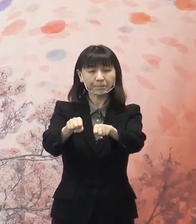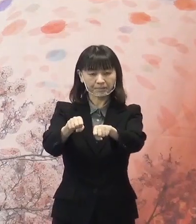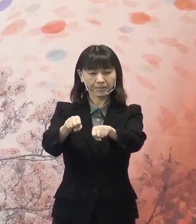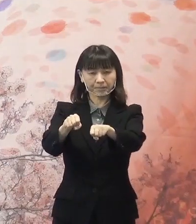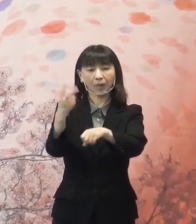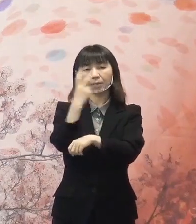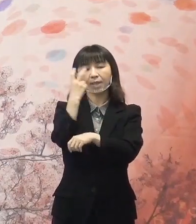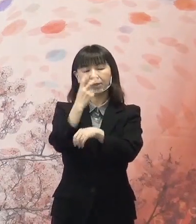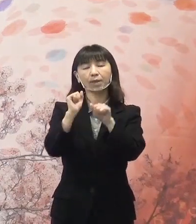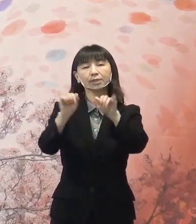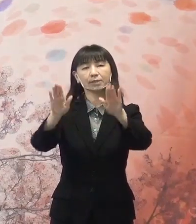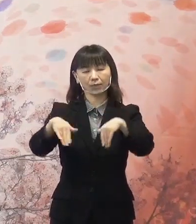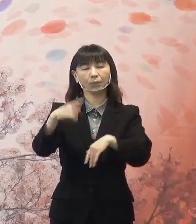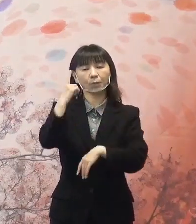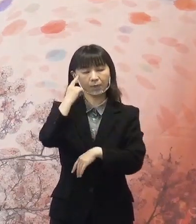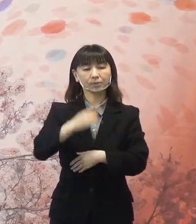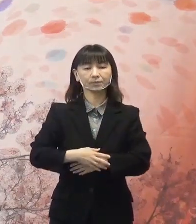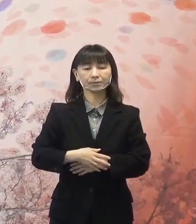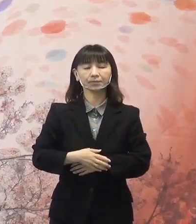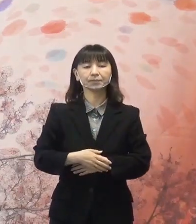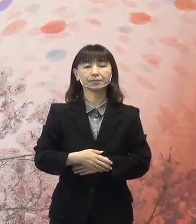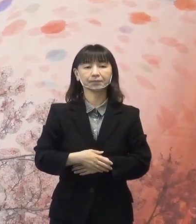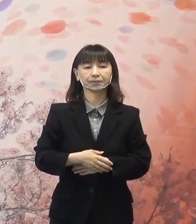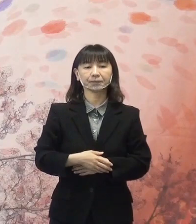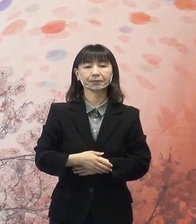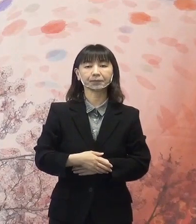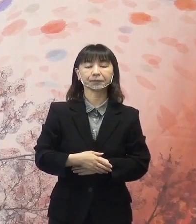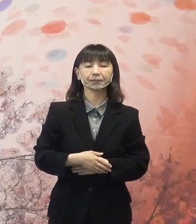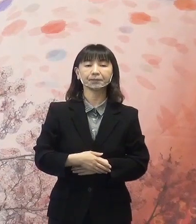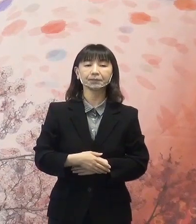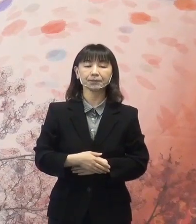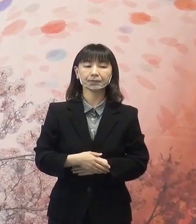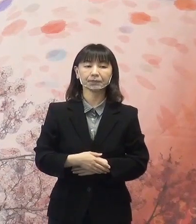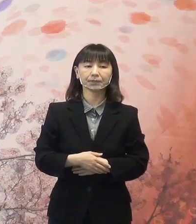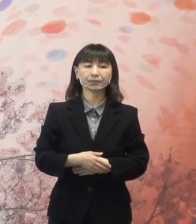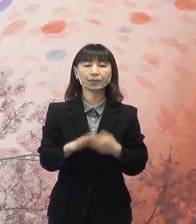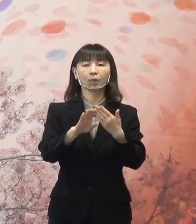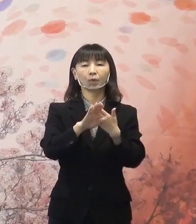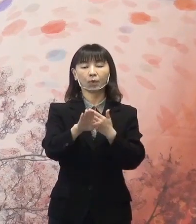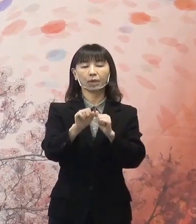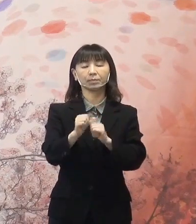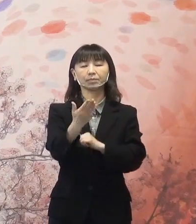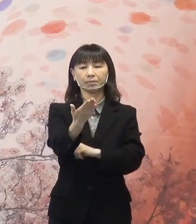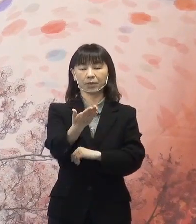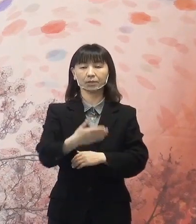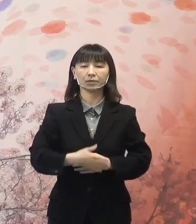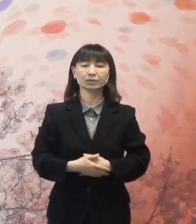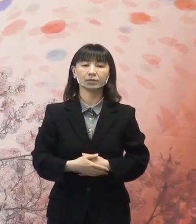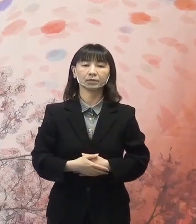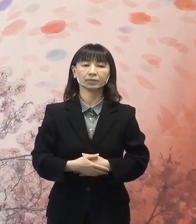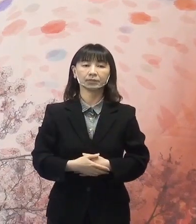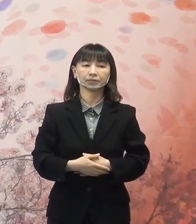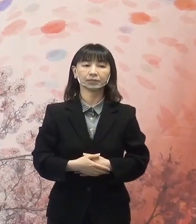ります。 ありがとうございます。 はい、他にいらっしゃいますでしょうか。